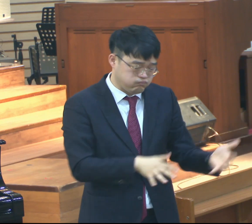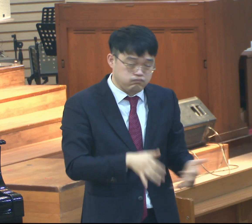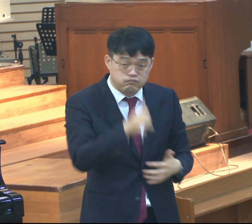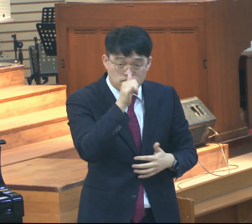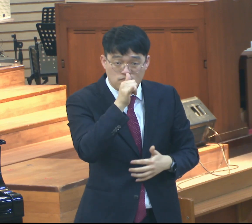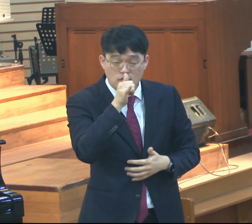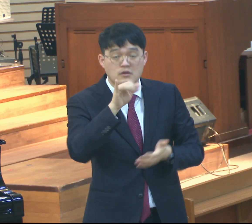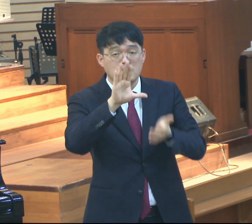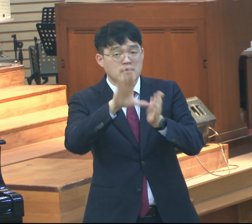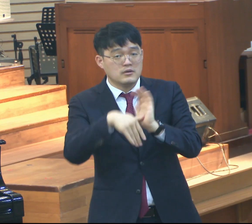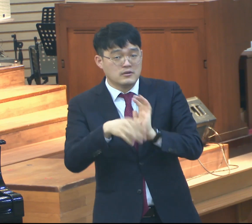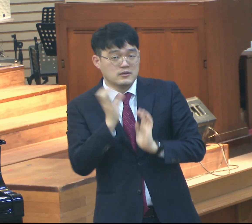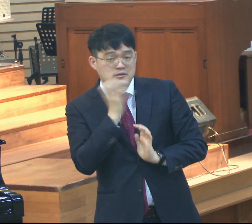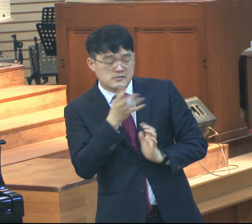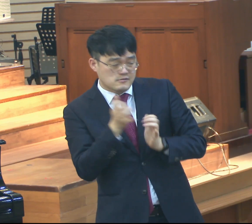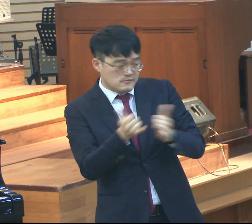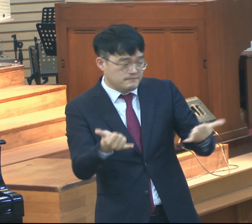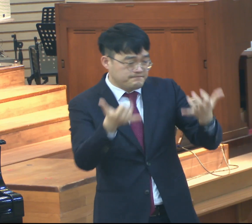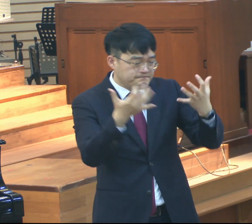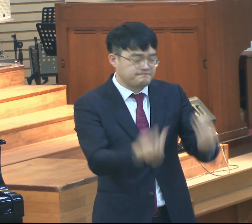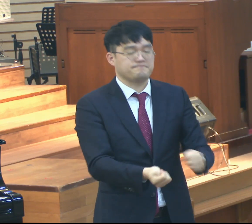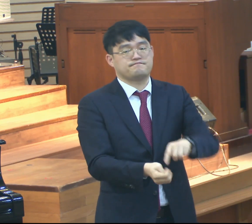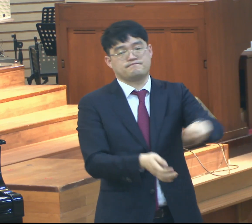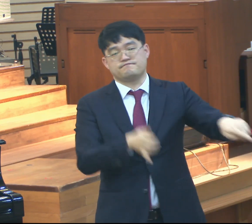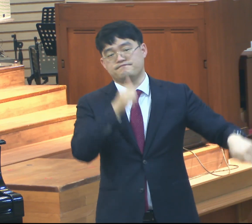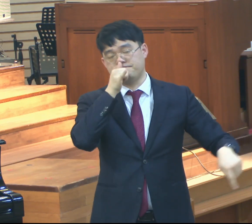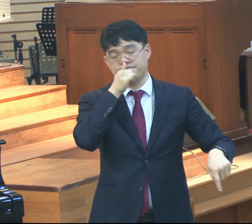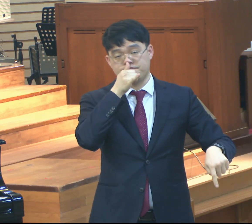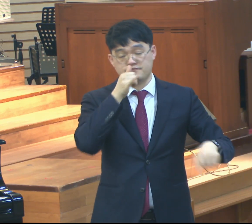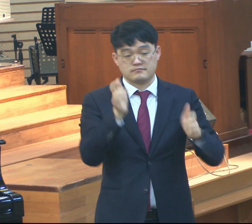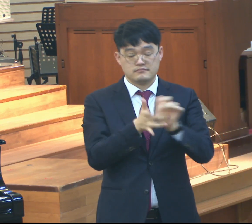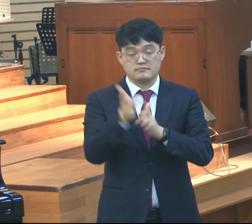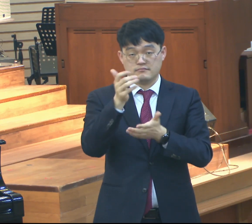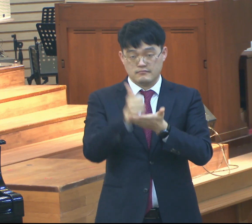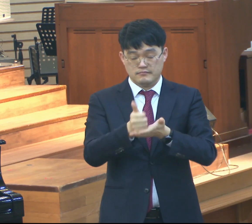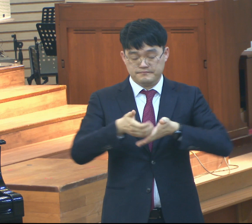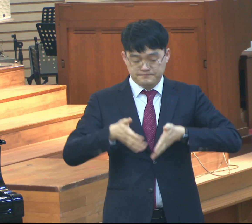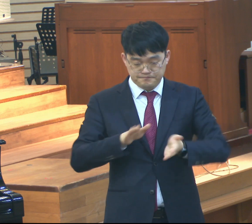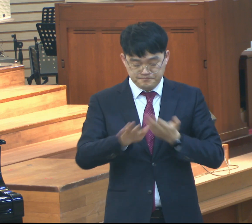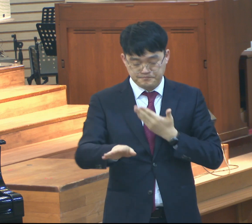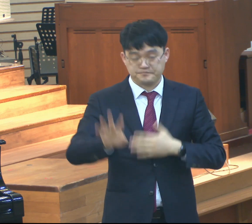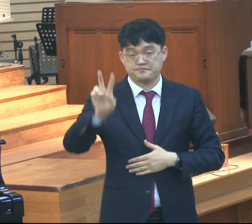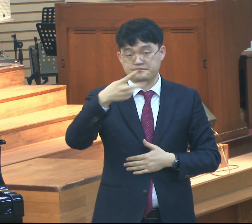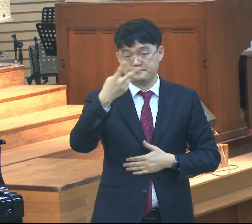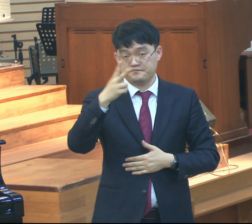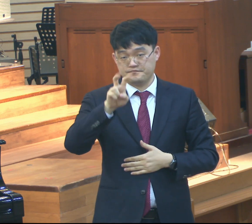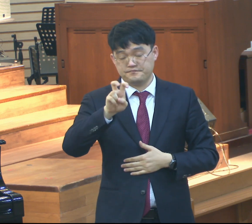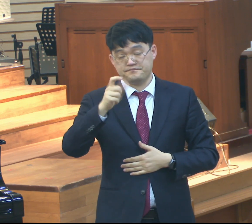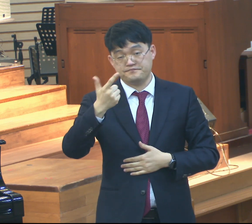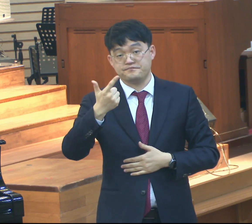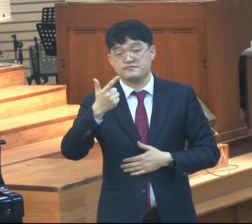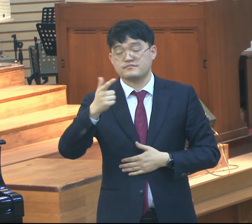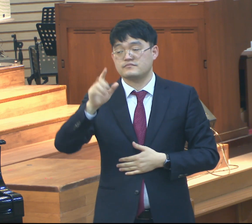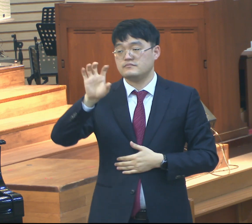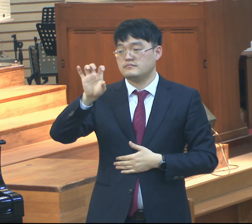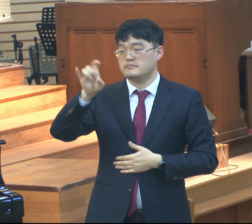너무너무 많았습니다. 주 226년 페르시아의 등장과 함께 북쪽에서 계속 로마를